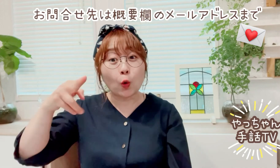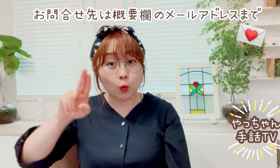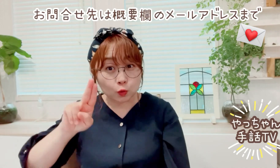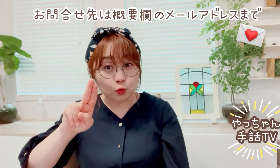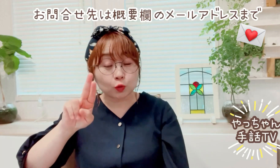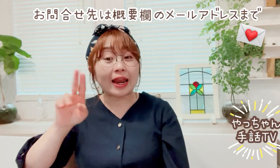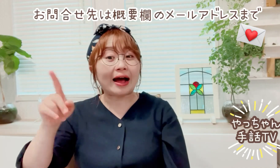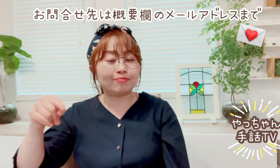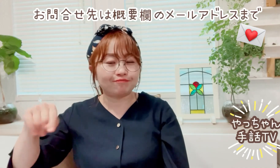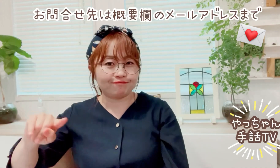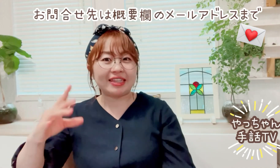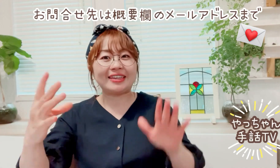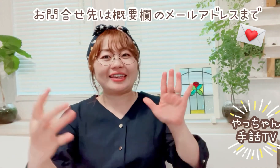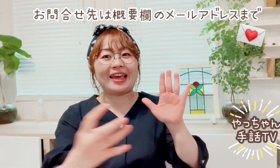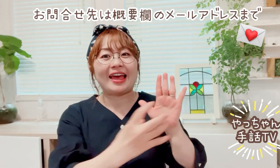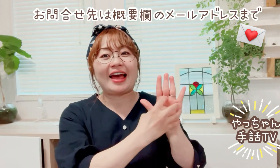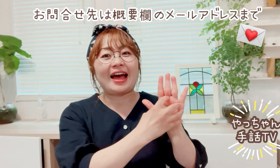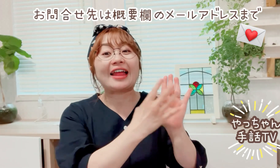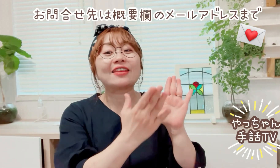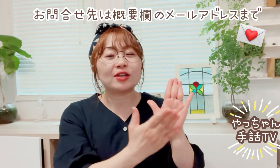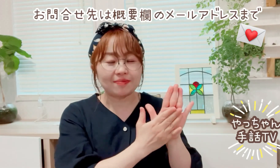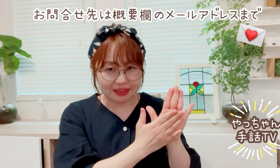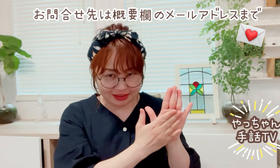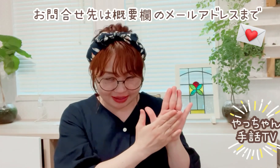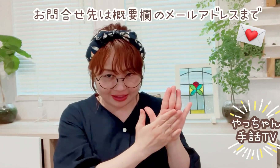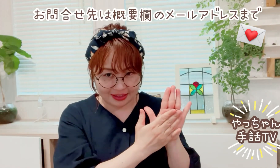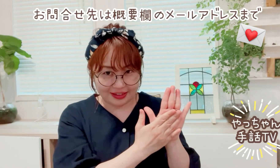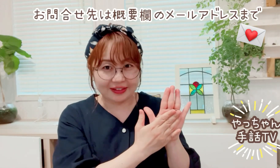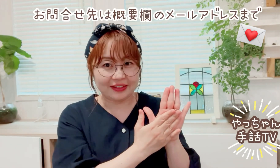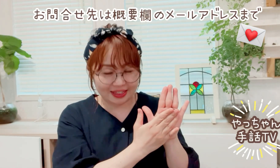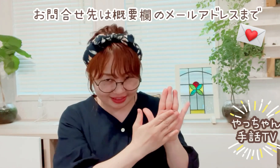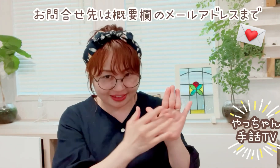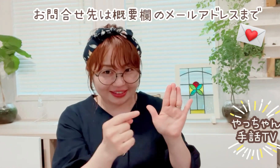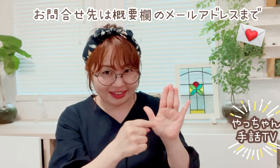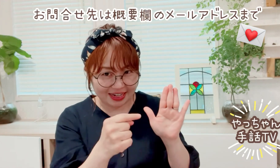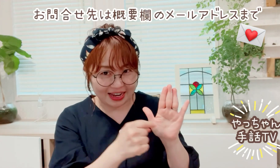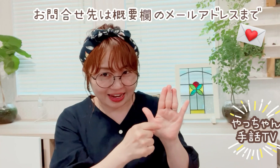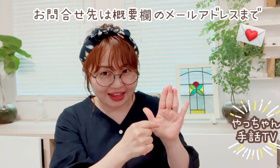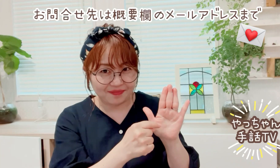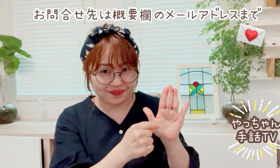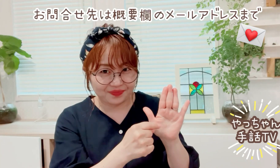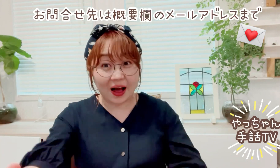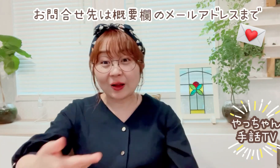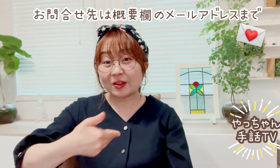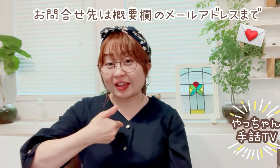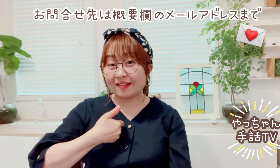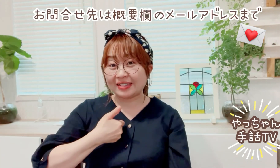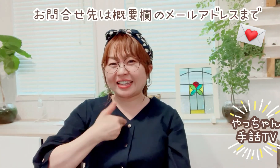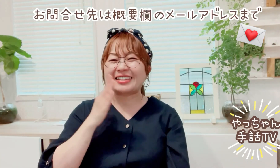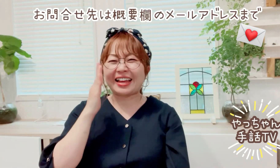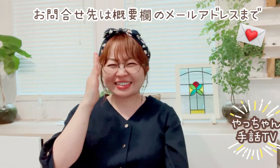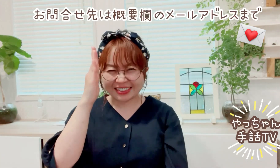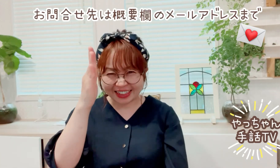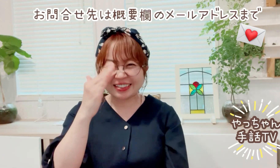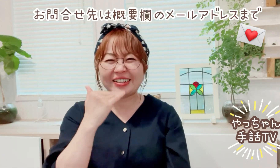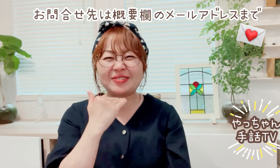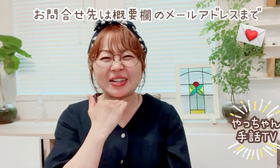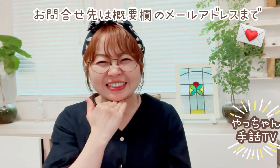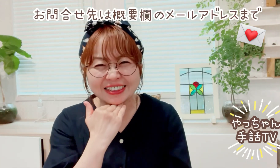概要欄に貼っておきますので、そちらからお問い合わせください。お待ち